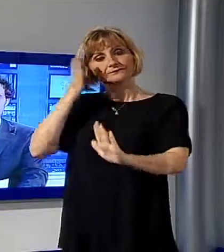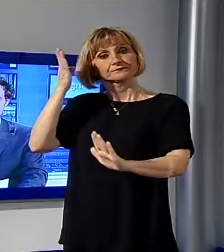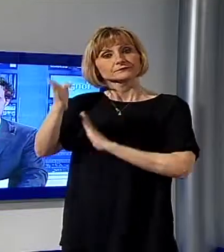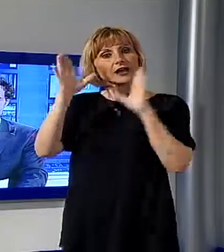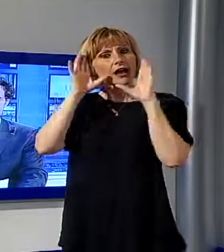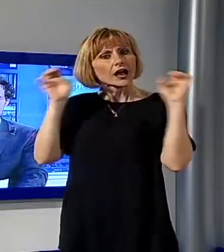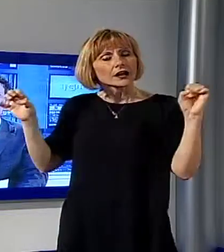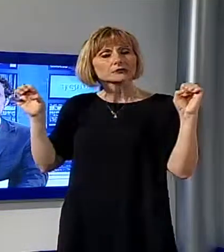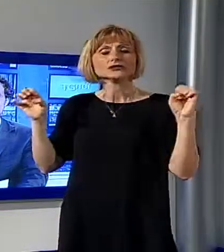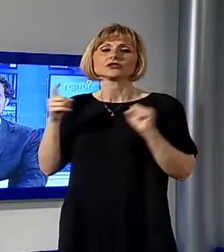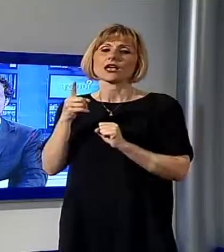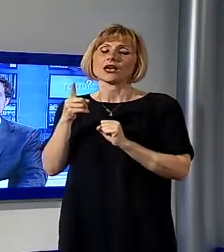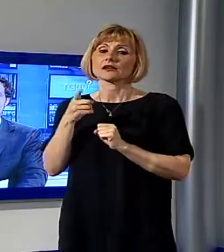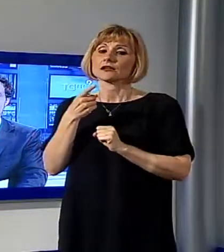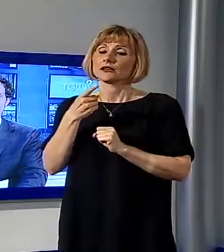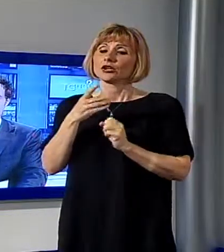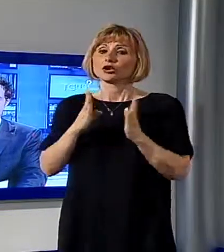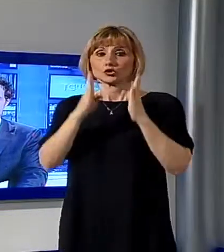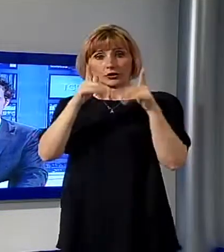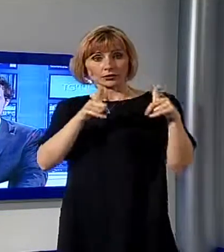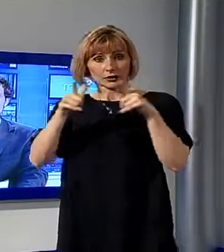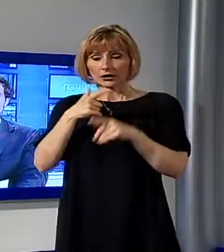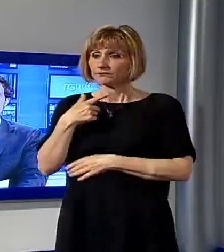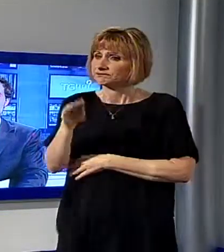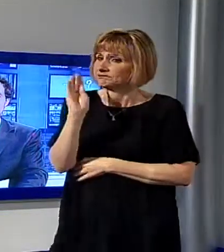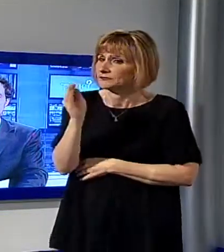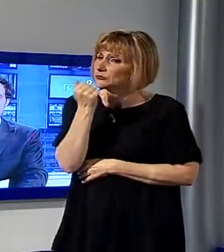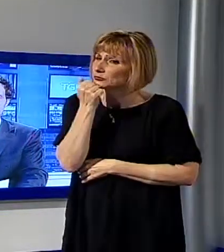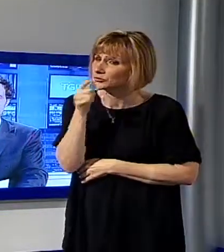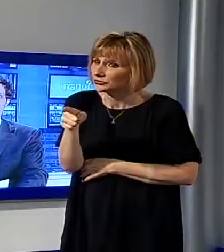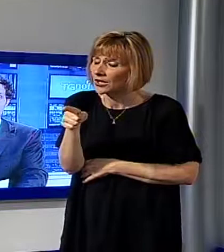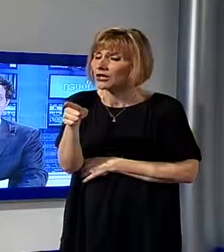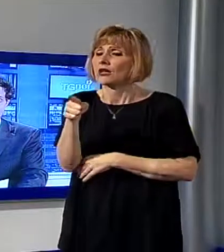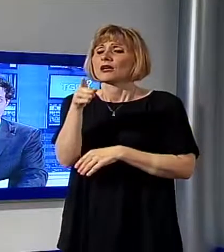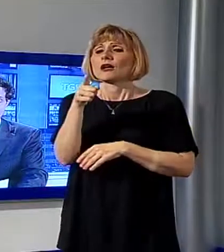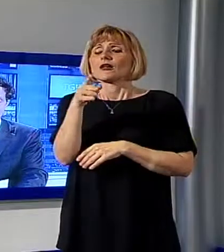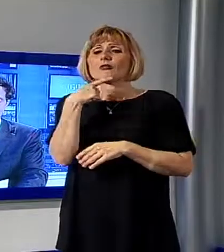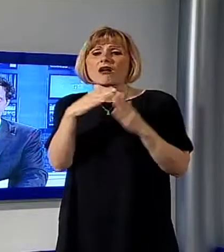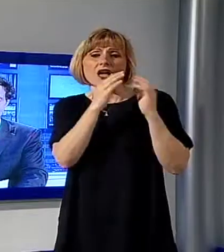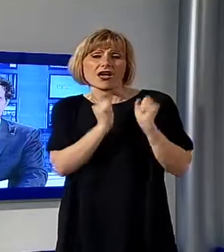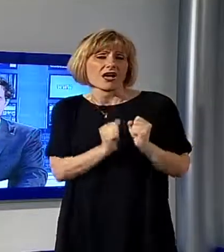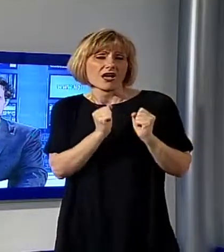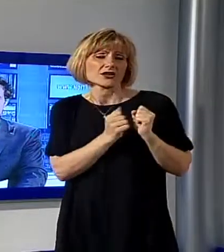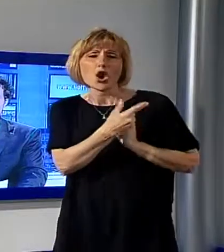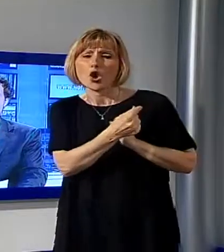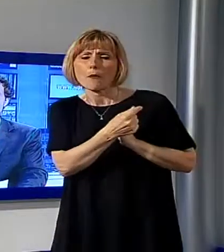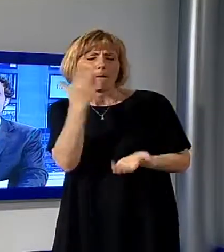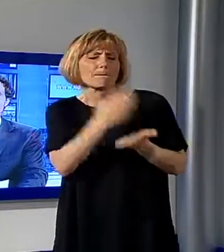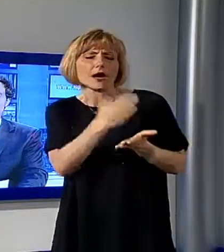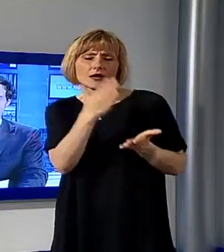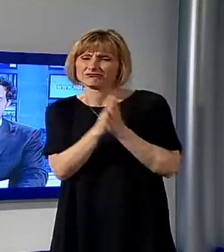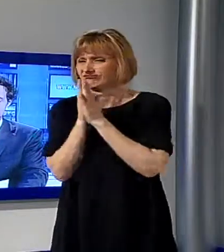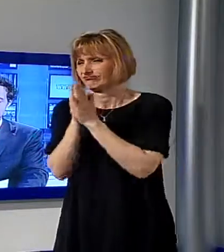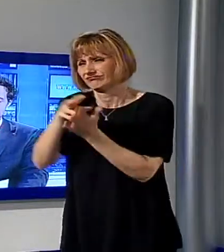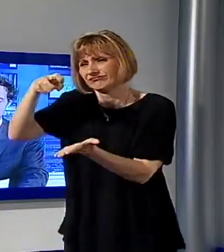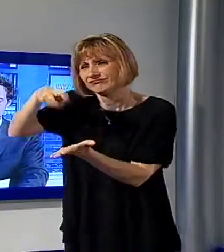Lago chiedendo di tornare in carcere. Il motivo: non sopportava più la compagna. L'uomo era ai domiciliari per